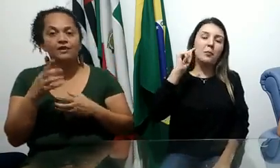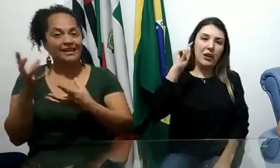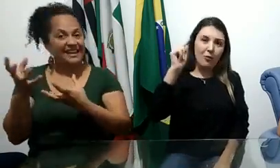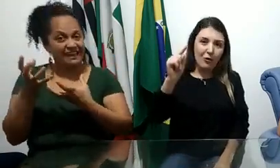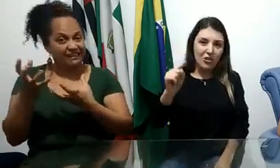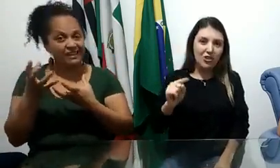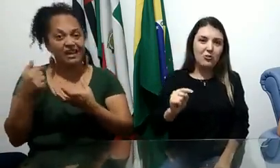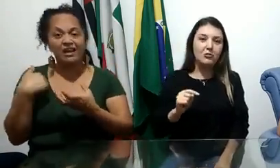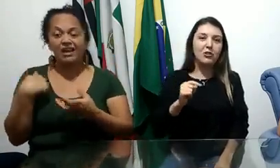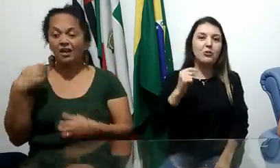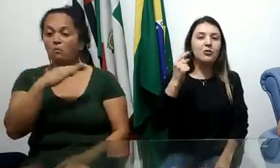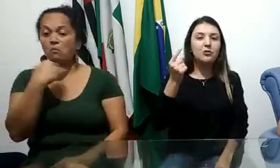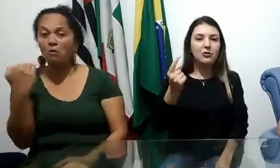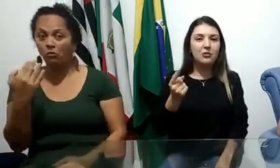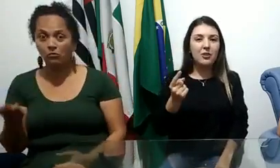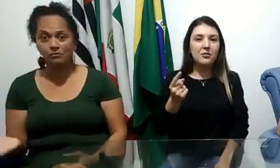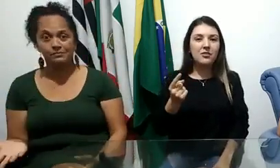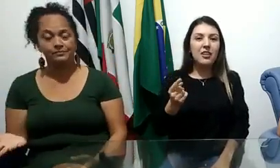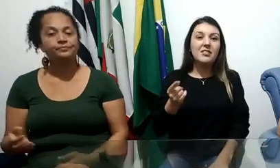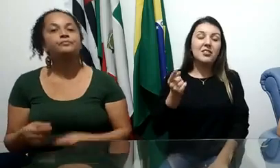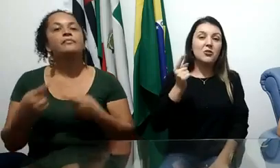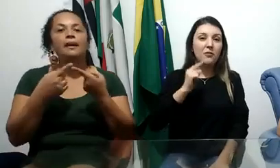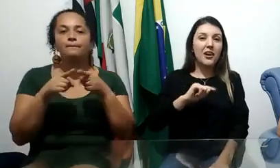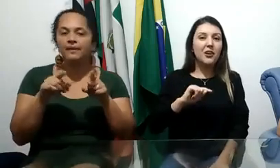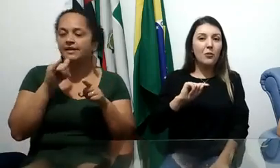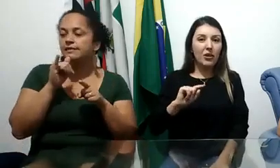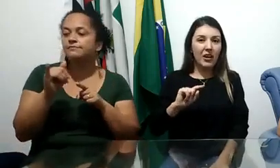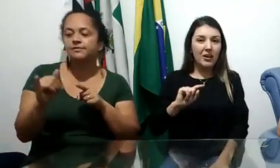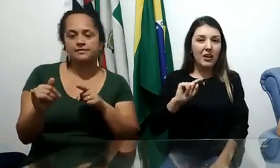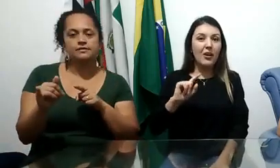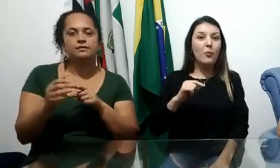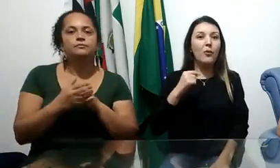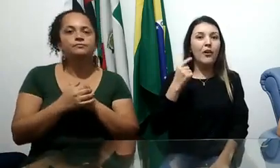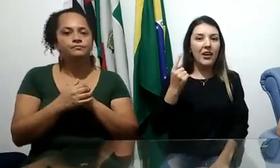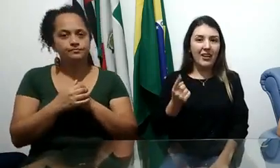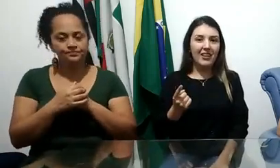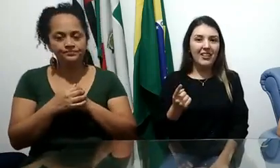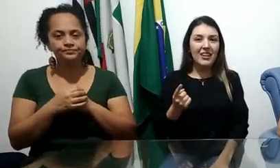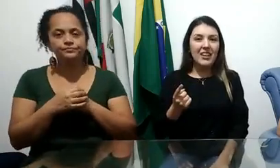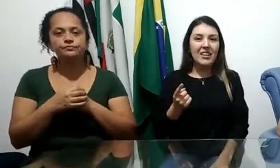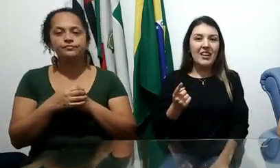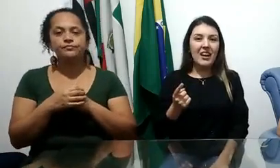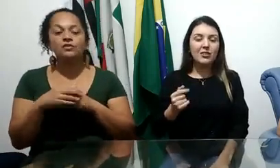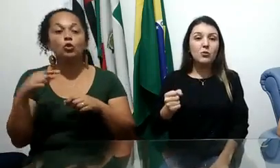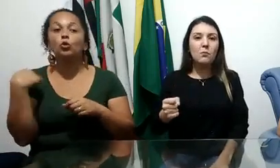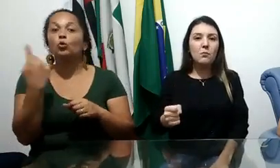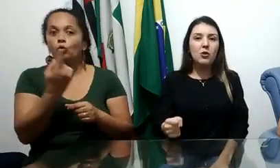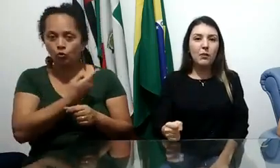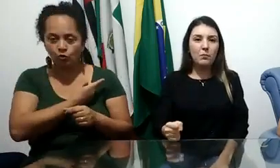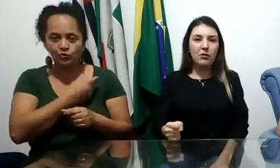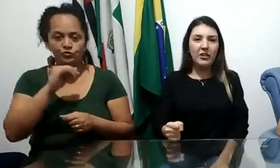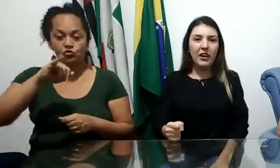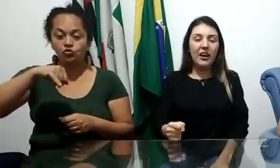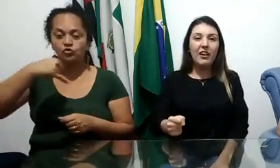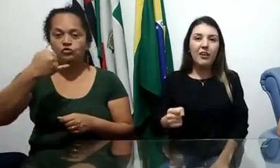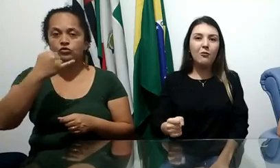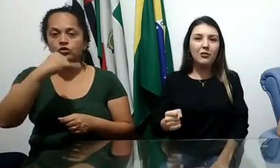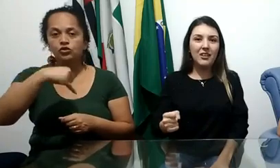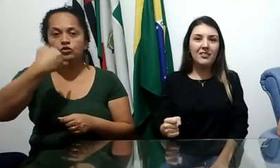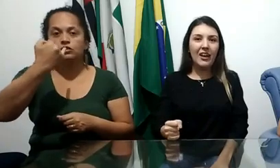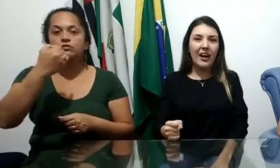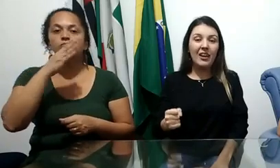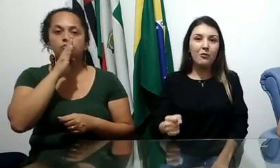para pregar ao jejum a todos os judeus, se tiver que morrer, eu morrerei. E ela assumiu o papel dela,